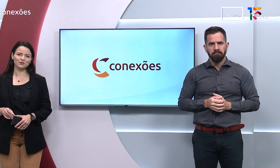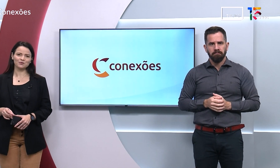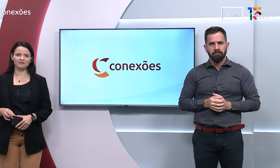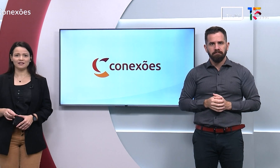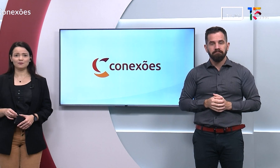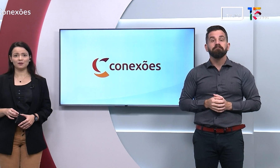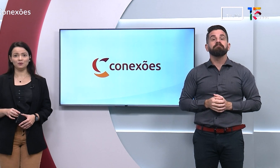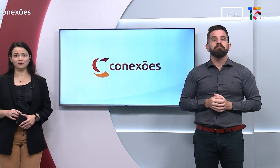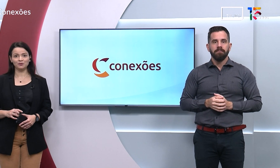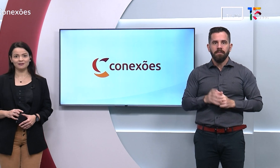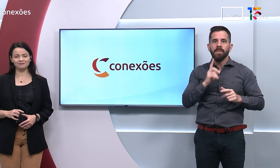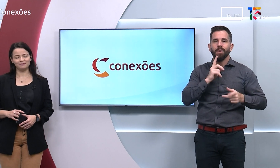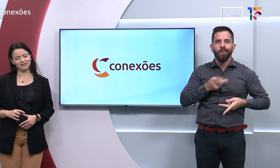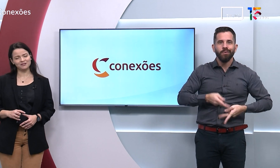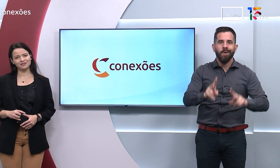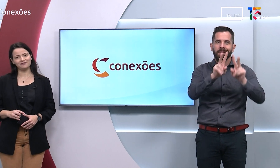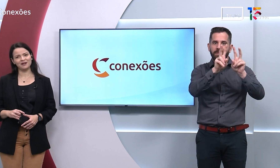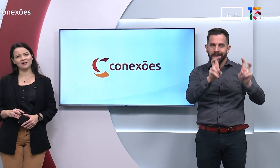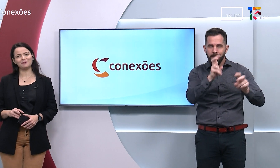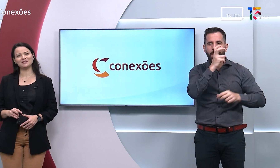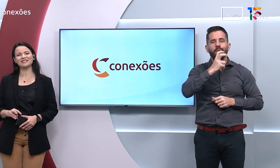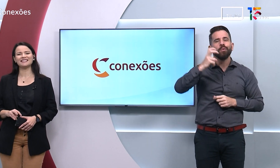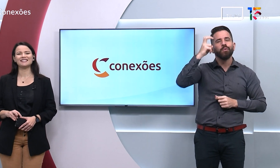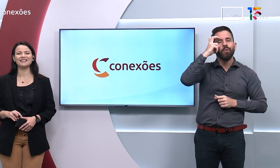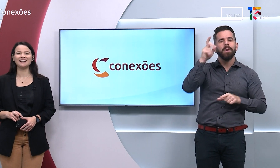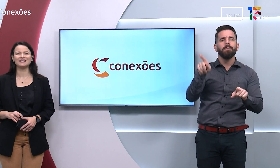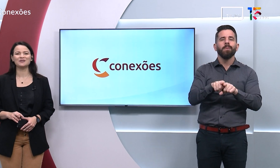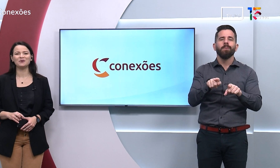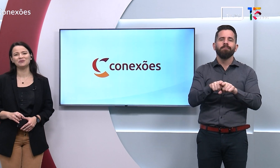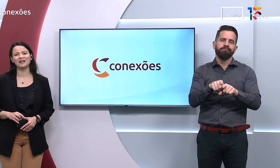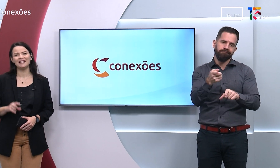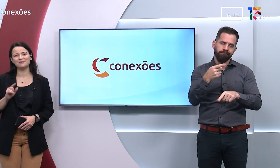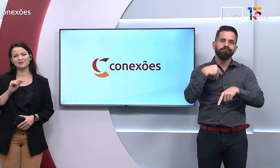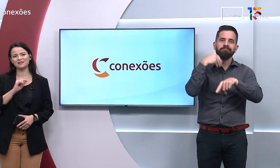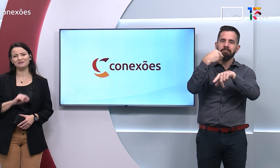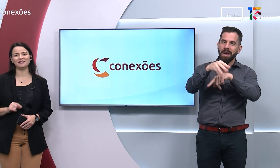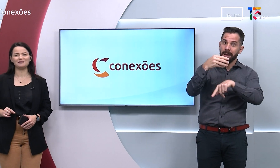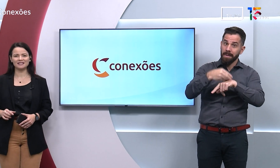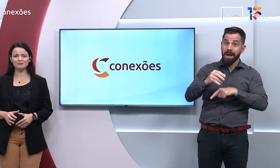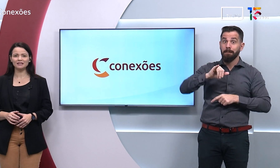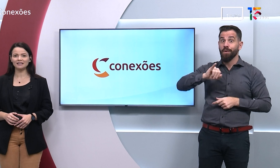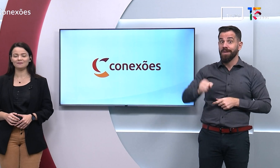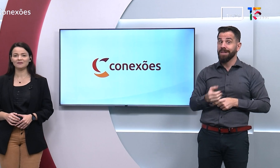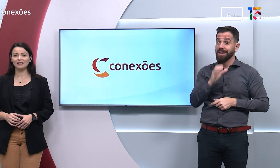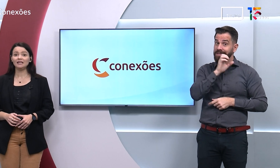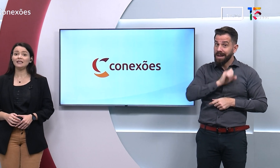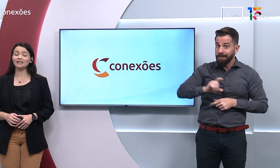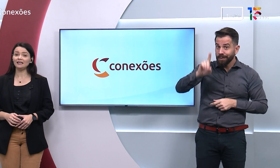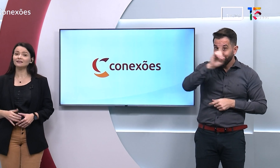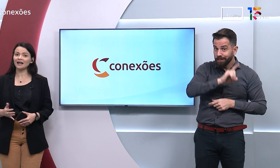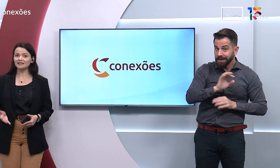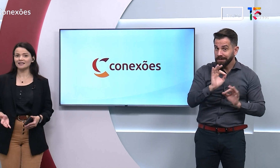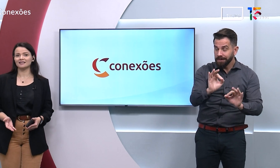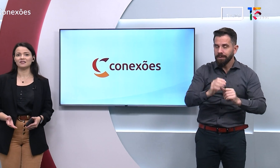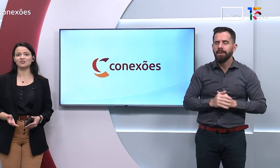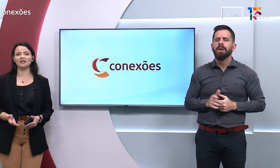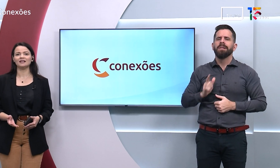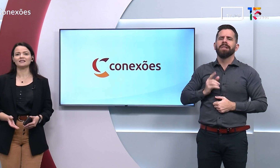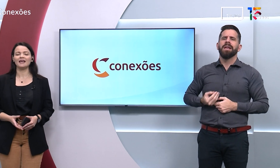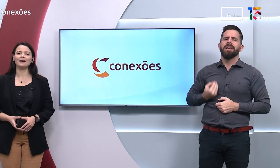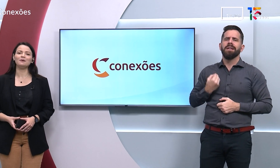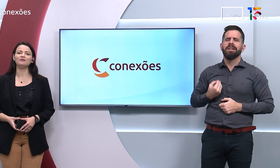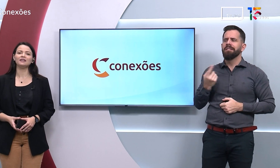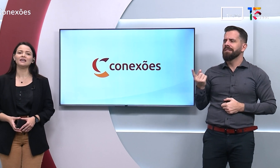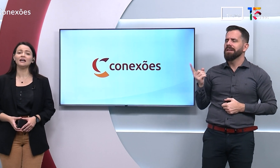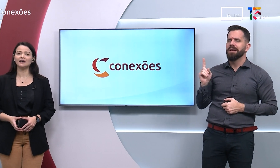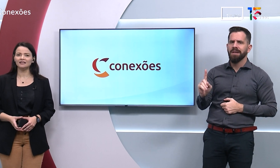E a gente continua a falar sobre cultura, porque a gente vai agora para as nossas dicas culturais para o seu final de semana. E quem traz essas